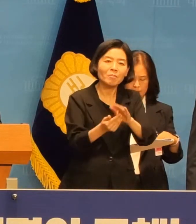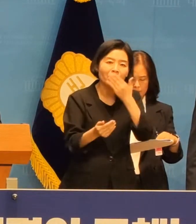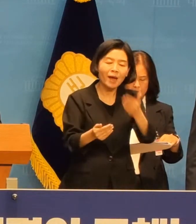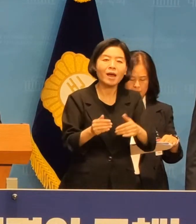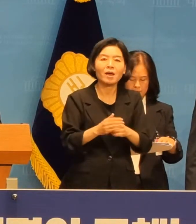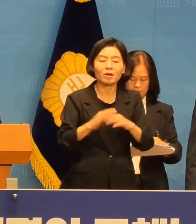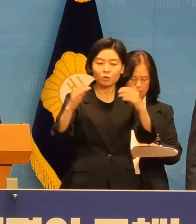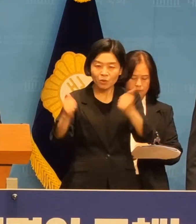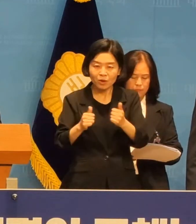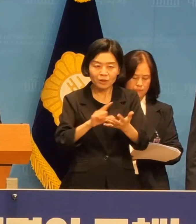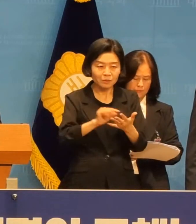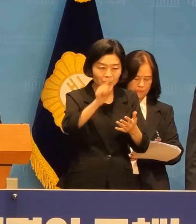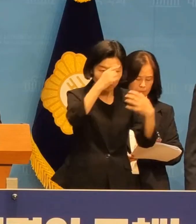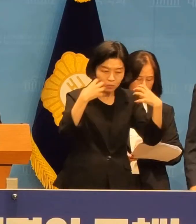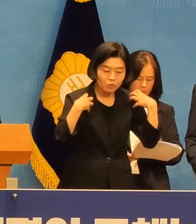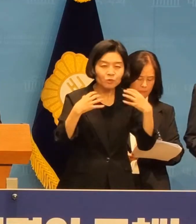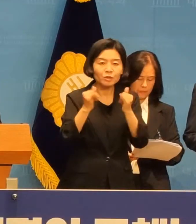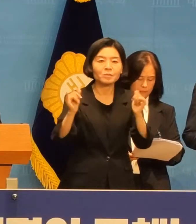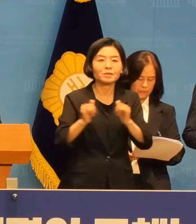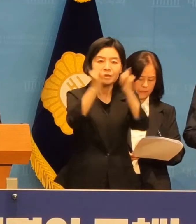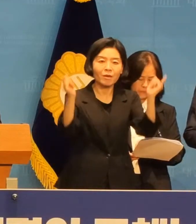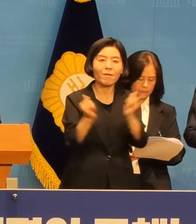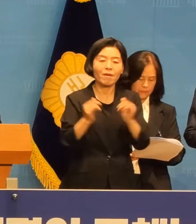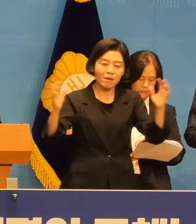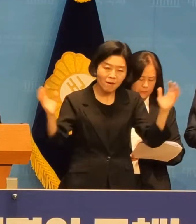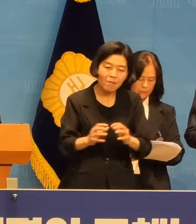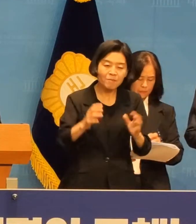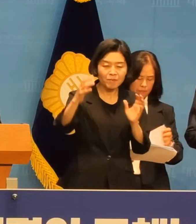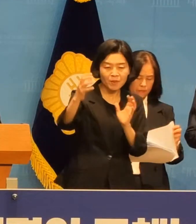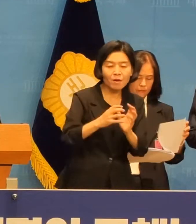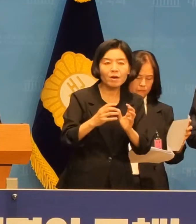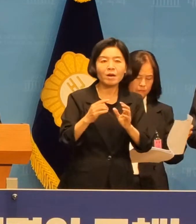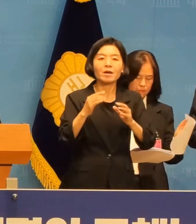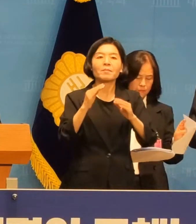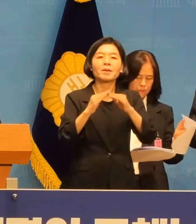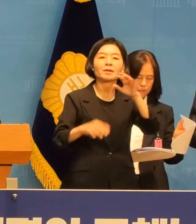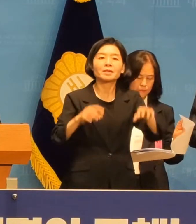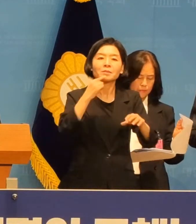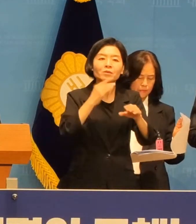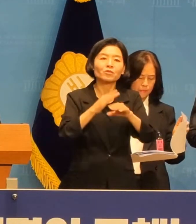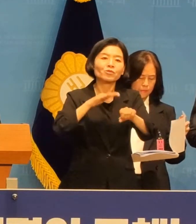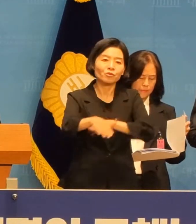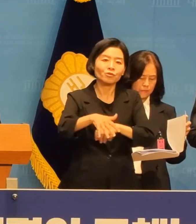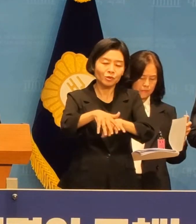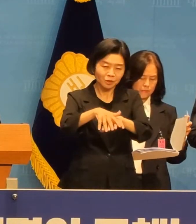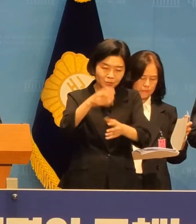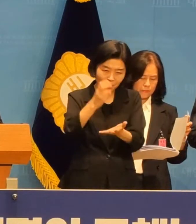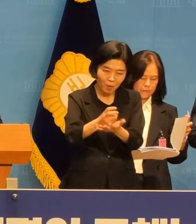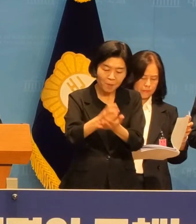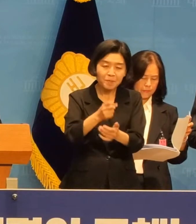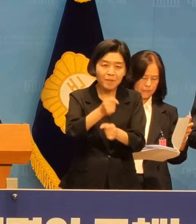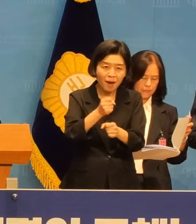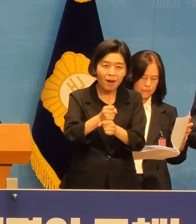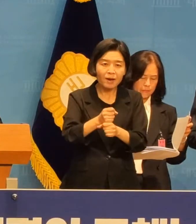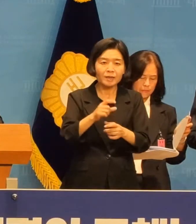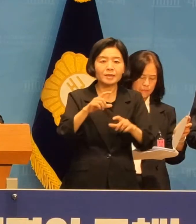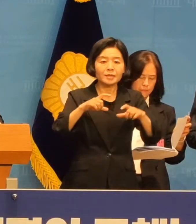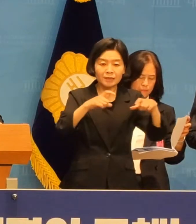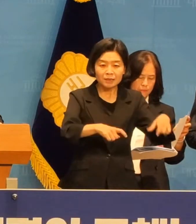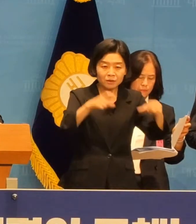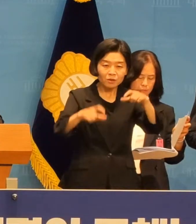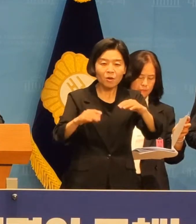지방정부, 시민사회가 함께 협력하여 마을 민주주의를 제도화하고 지역균형 발전에 새로운